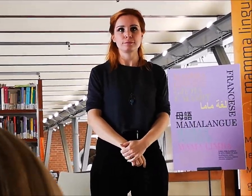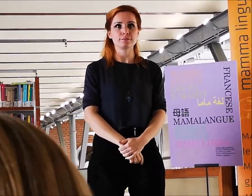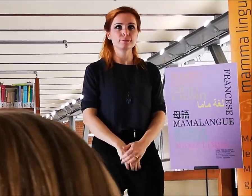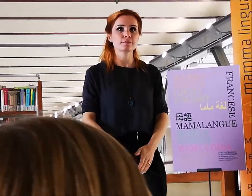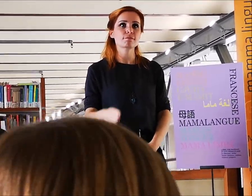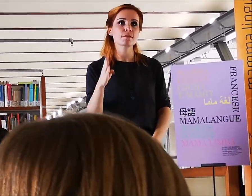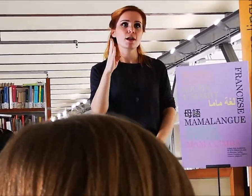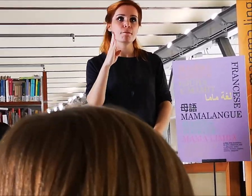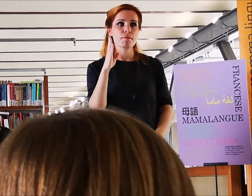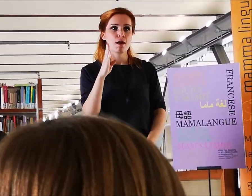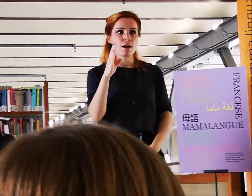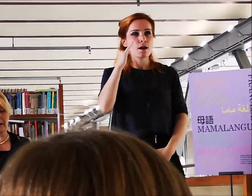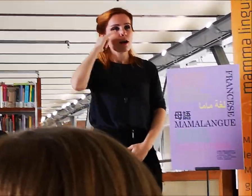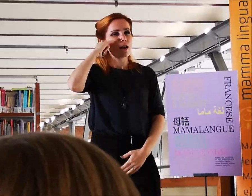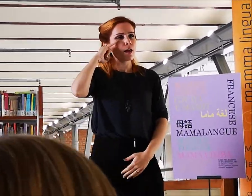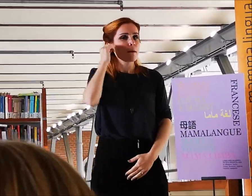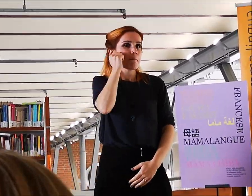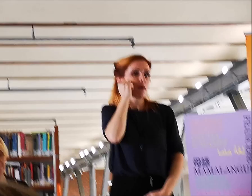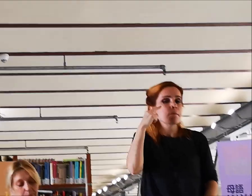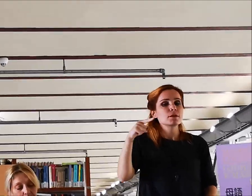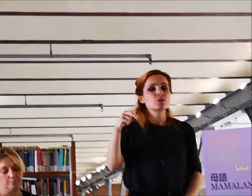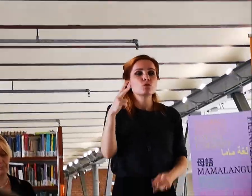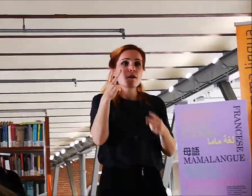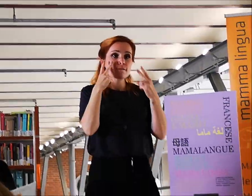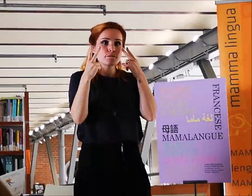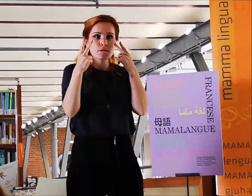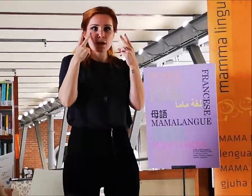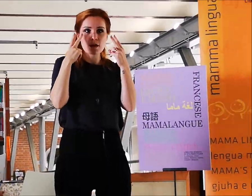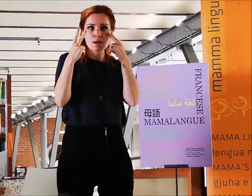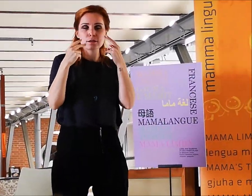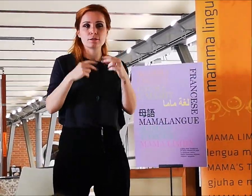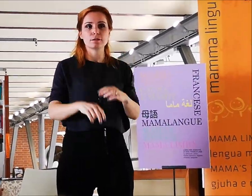Bianca vede le linee vicino agli occhi della mamma.